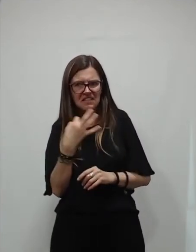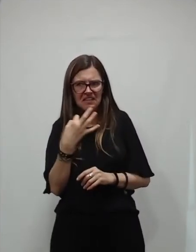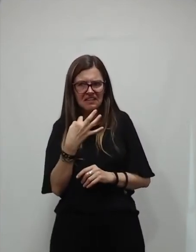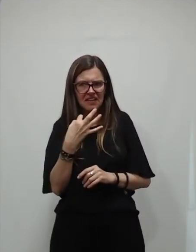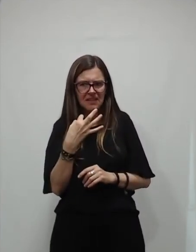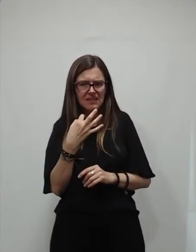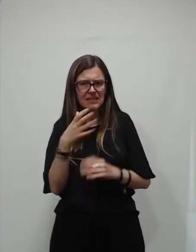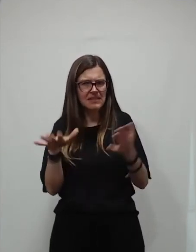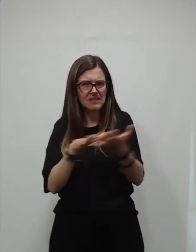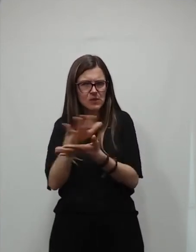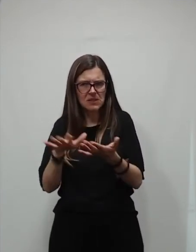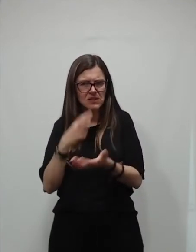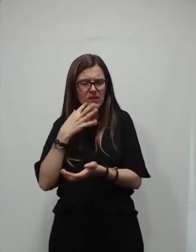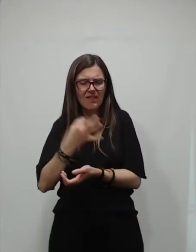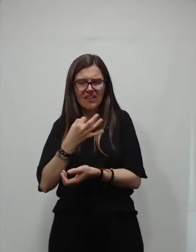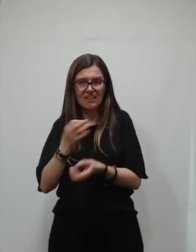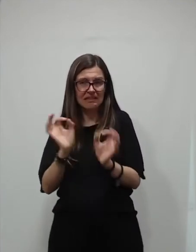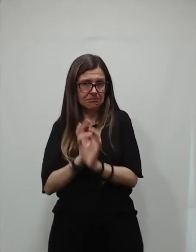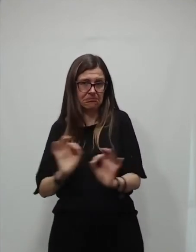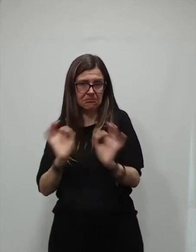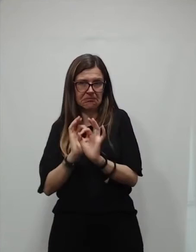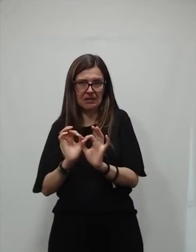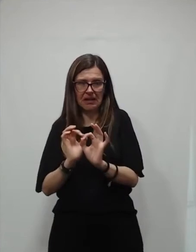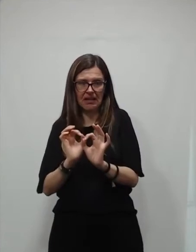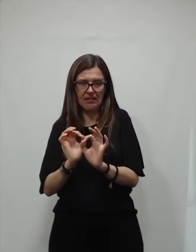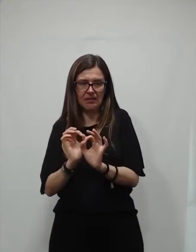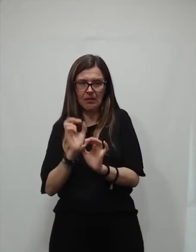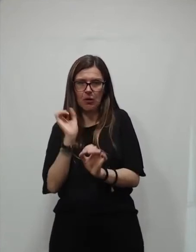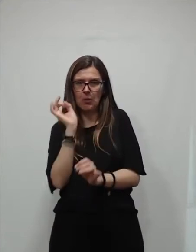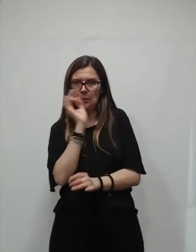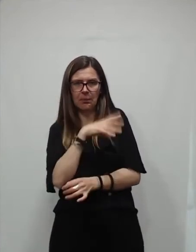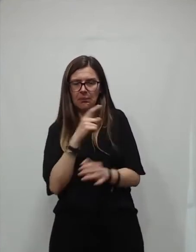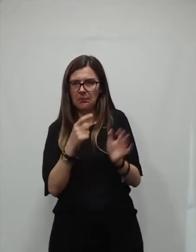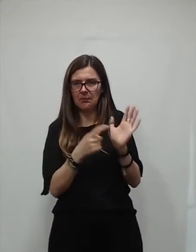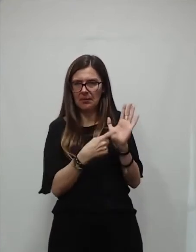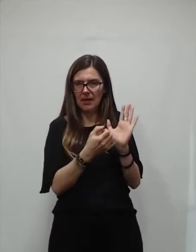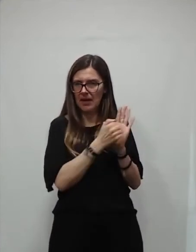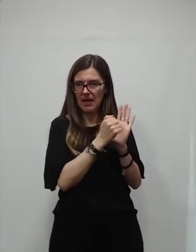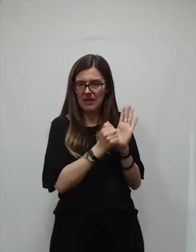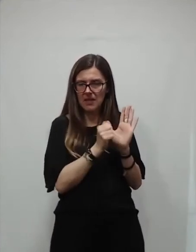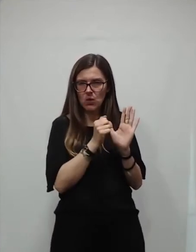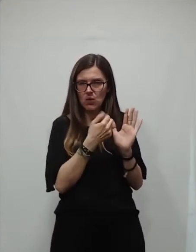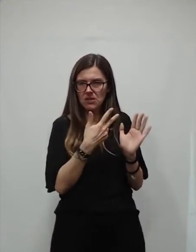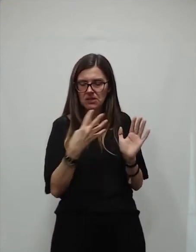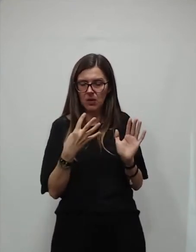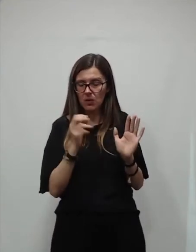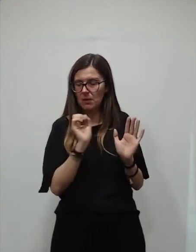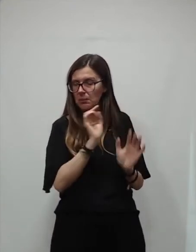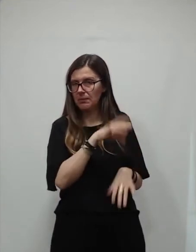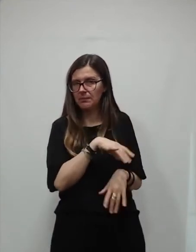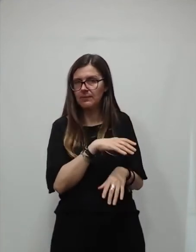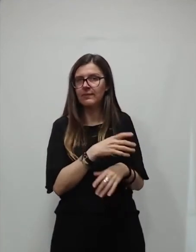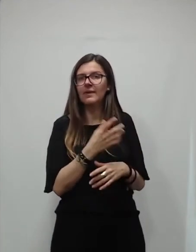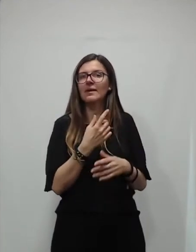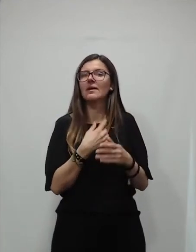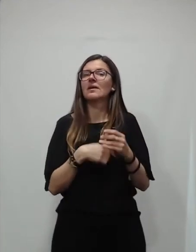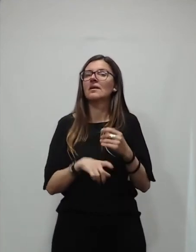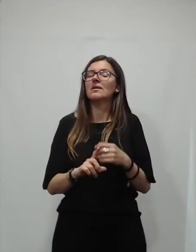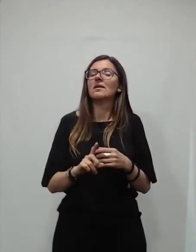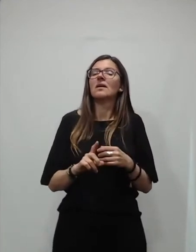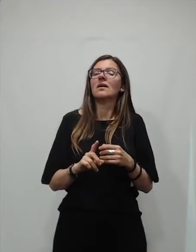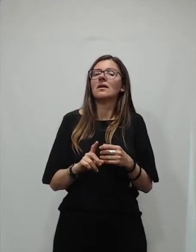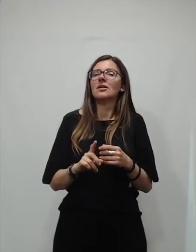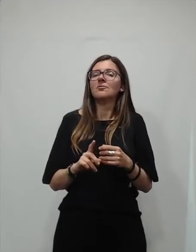chequeando, hay varias sentencias que recogen esta idea de la imposición de una medida de seguridad sin mínimo